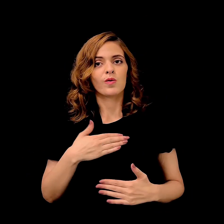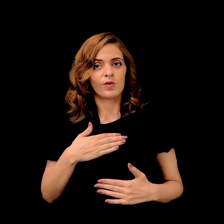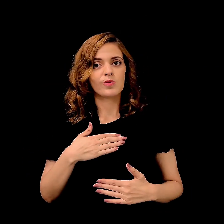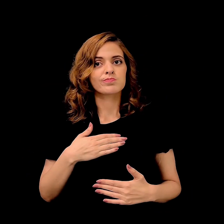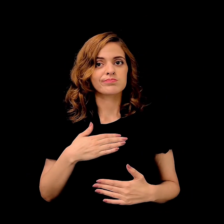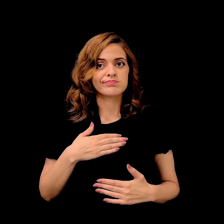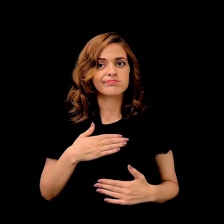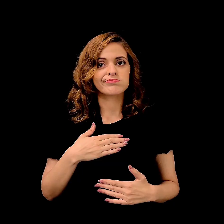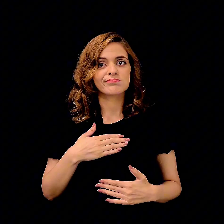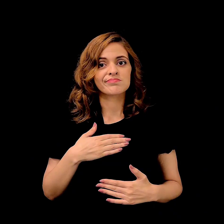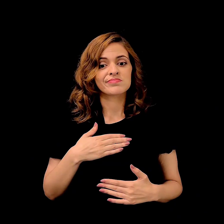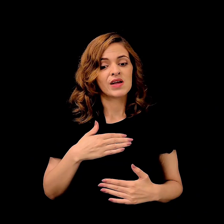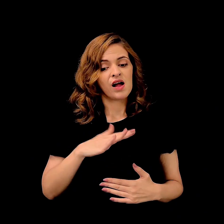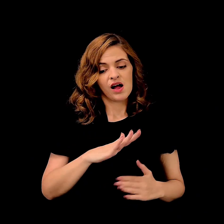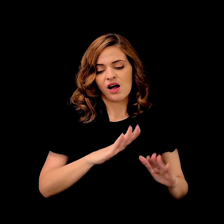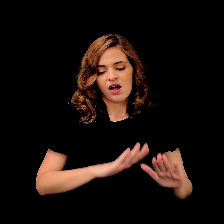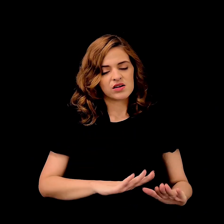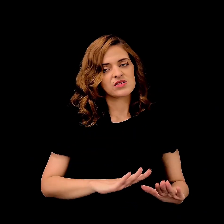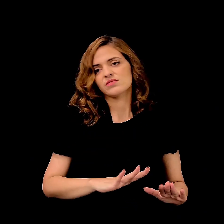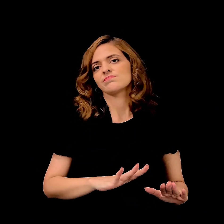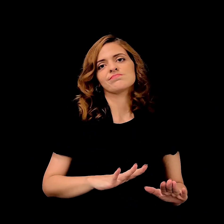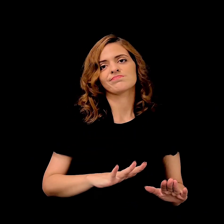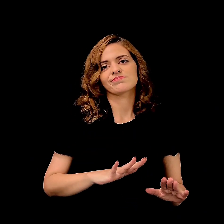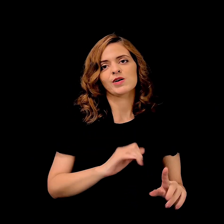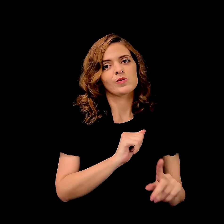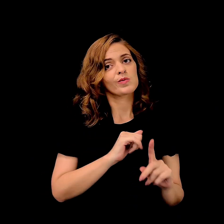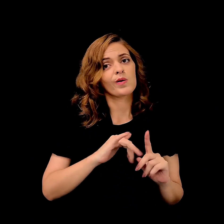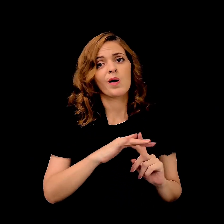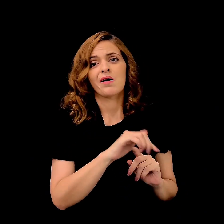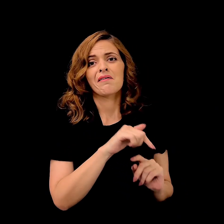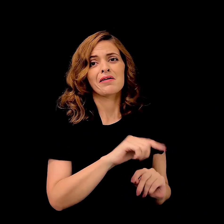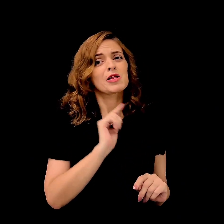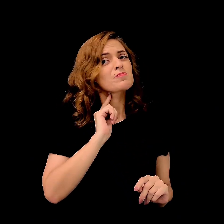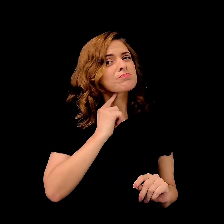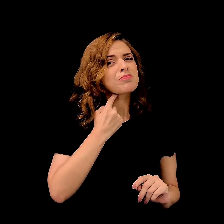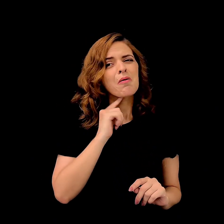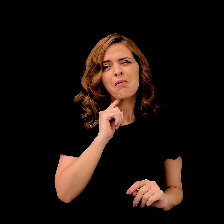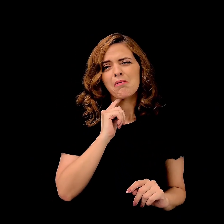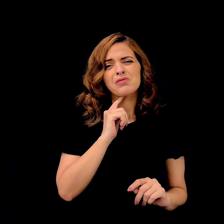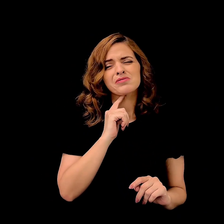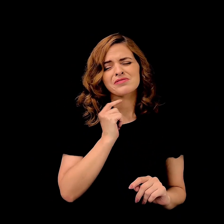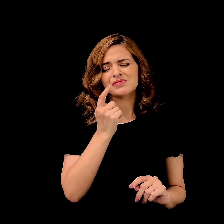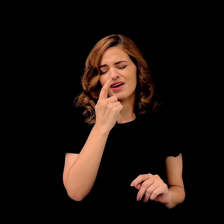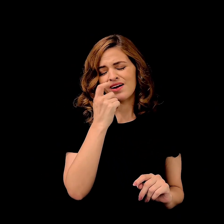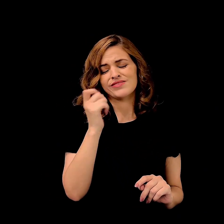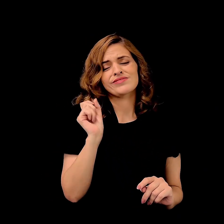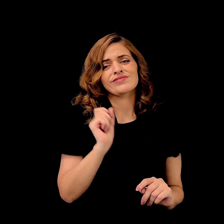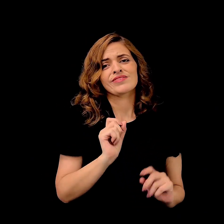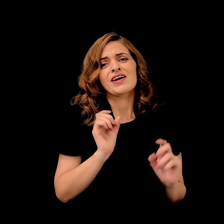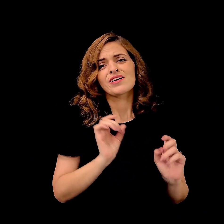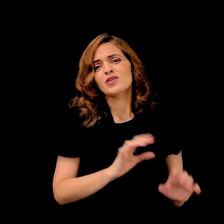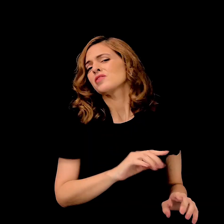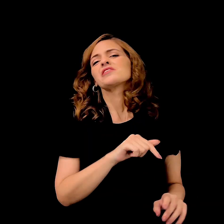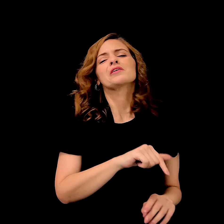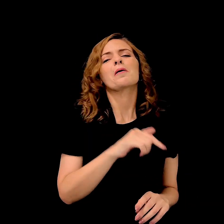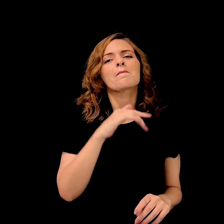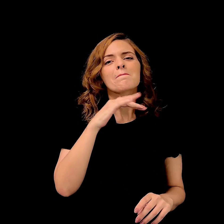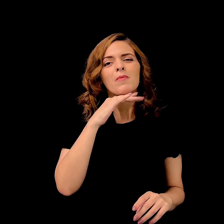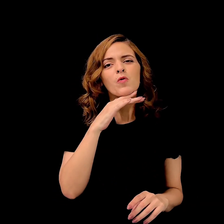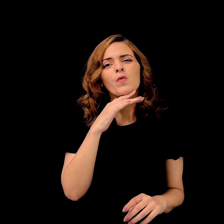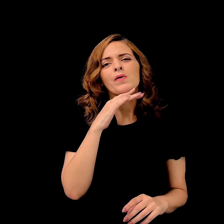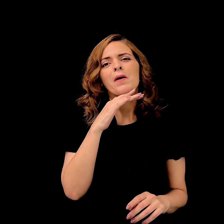corpo, continua aqui nesse mundo podre, nojento, esse mundo cruel, mau,